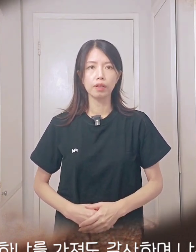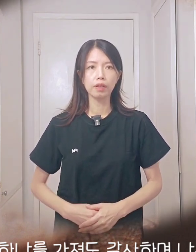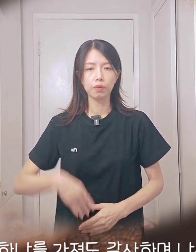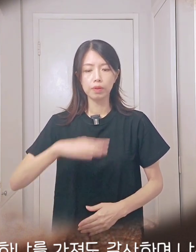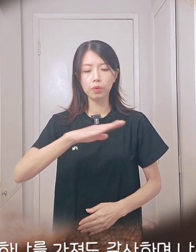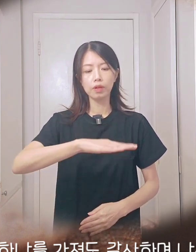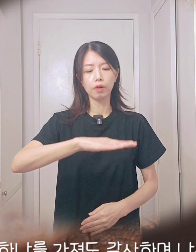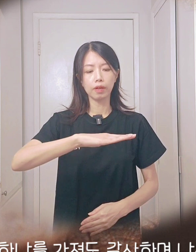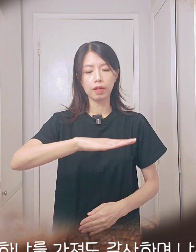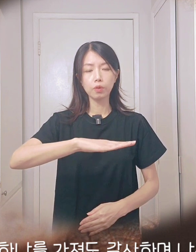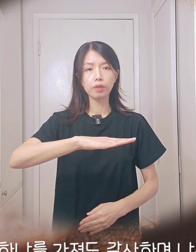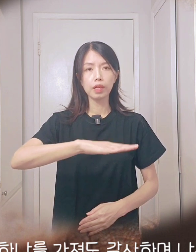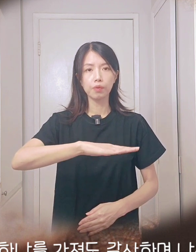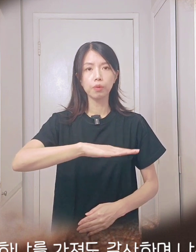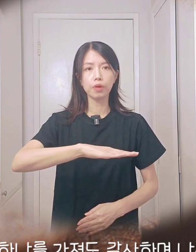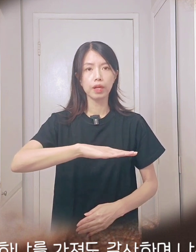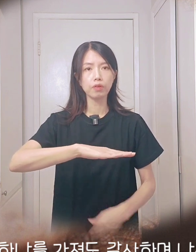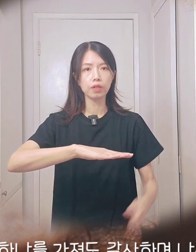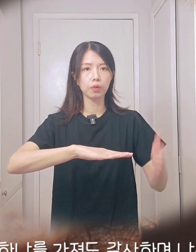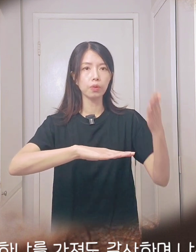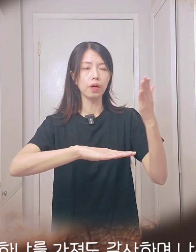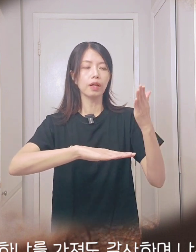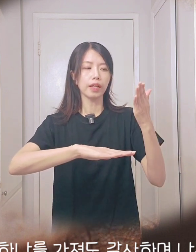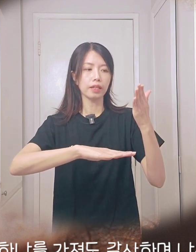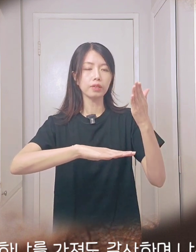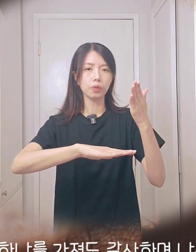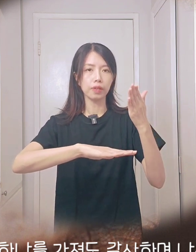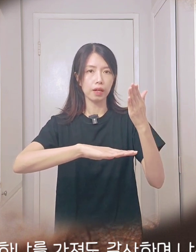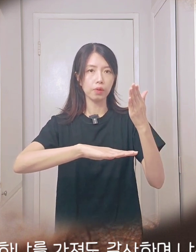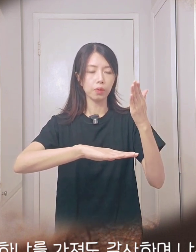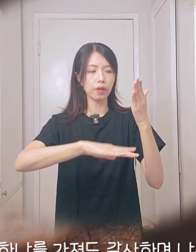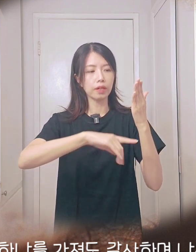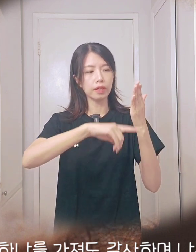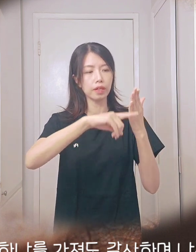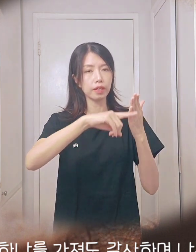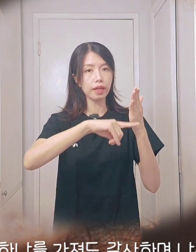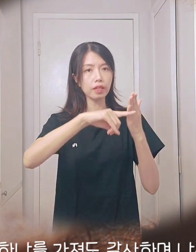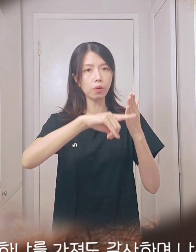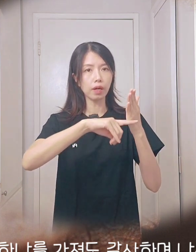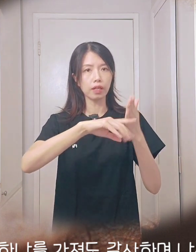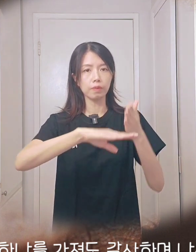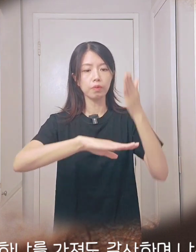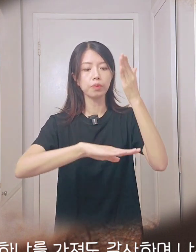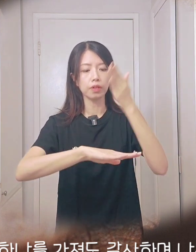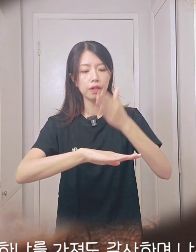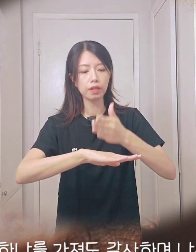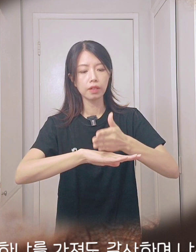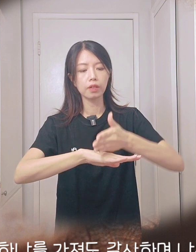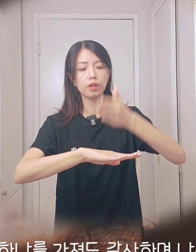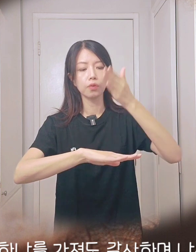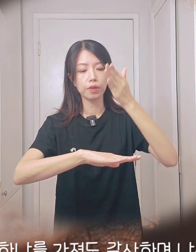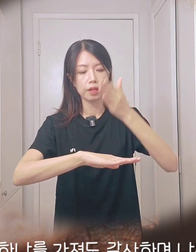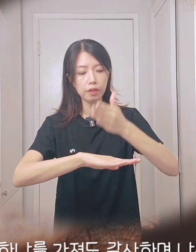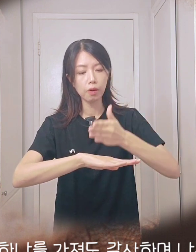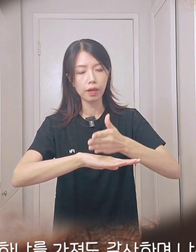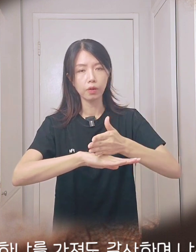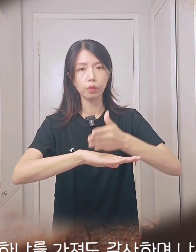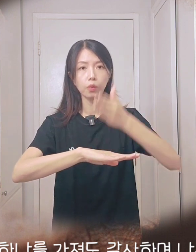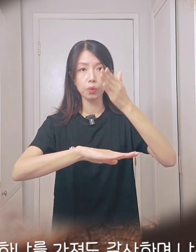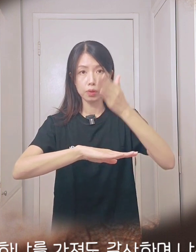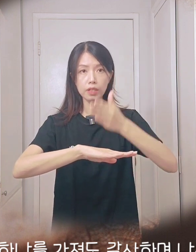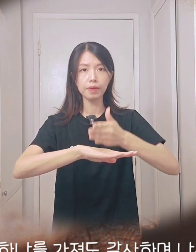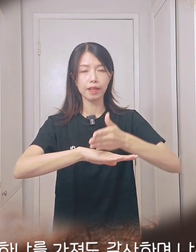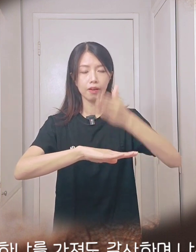뜻의 수어는 왼손을 이렇게 손등이 위로 보이게 해주시고 다른 손 날로 이 새끼손가락 있는 부분을 위에서